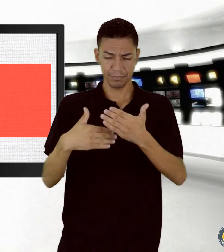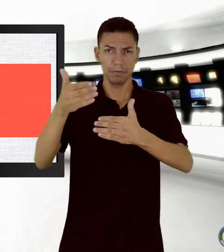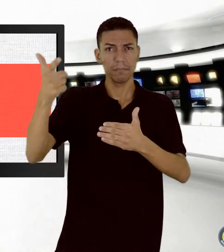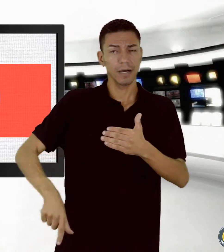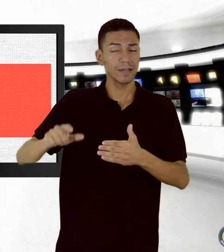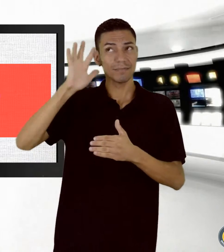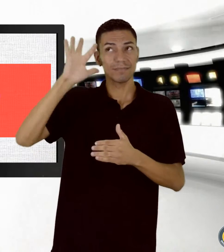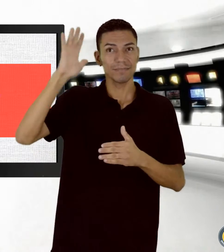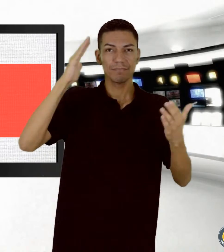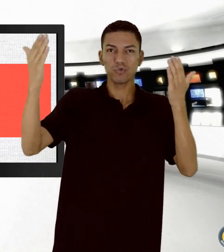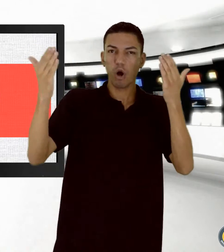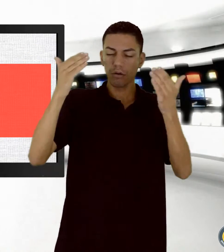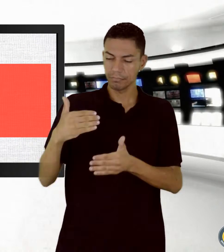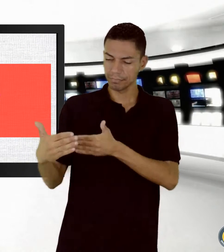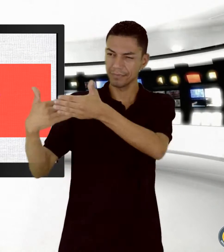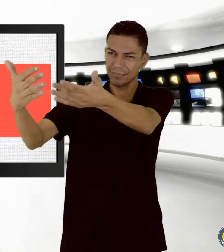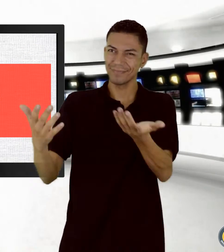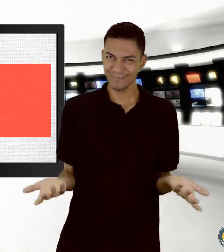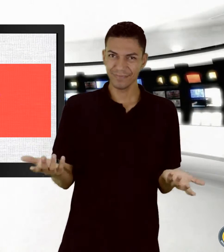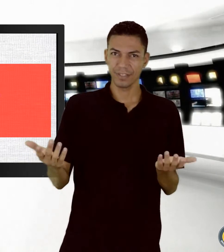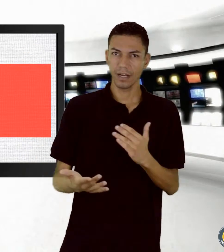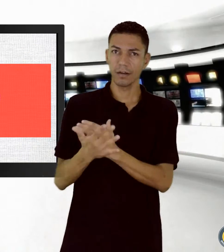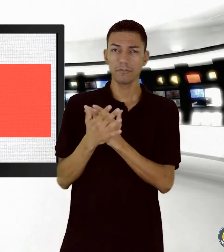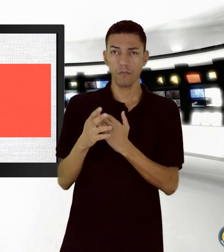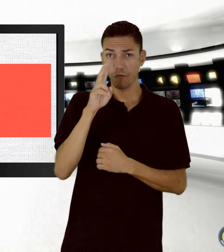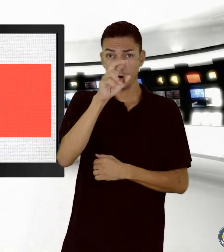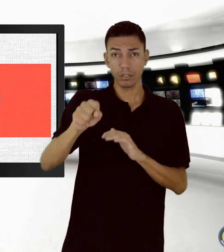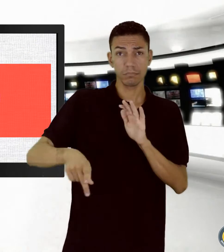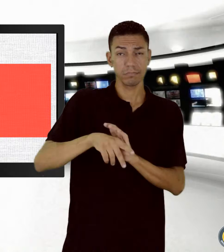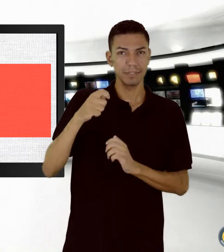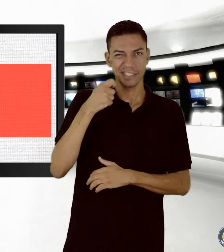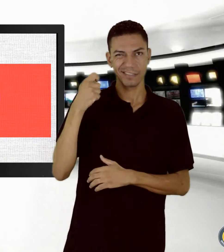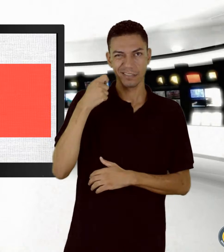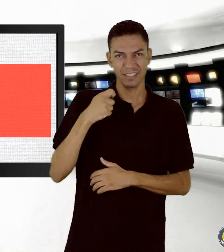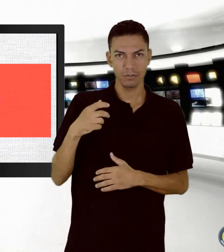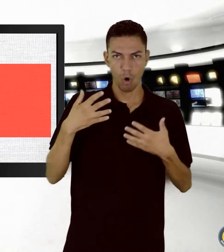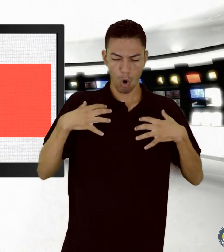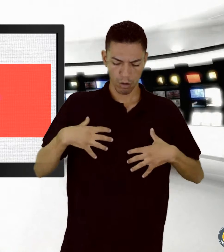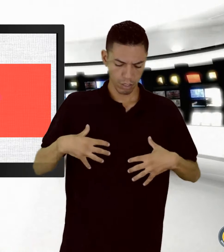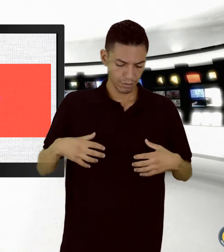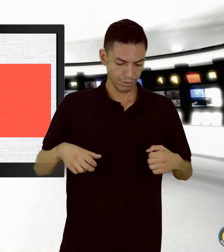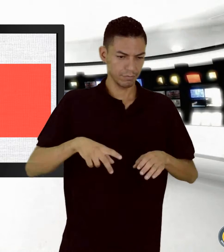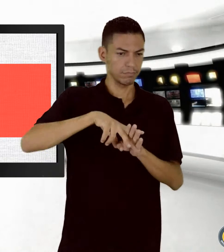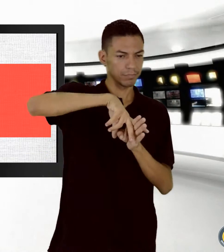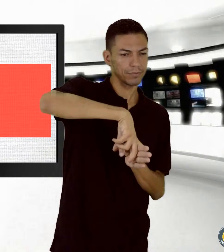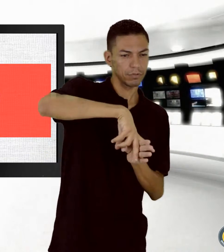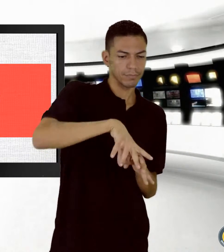inteiro, contribuindo assim para o desenvolvimento da força muscular relaxante, conscientizando do próprio corpo e aperfeiçoamento